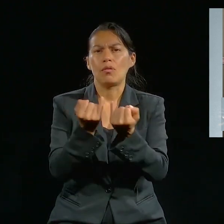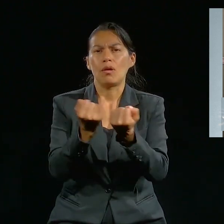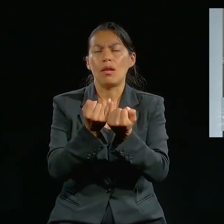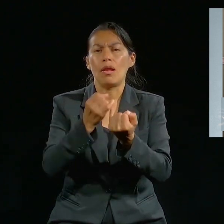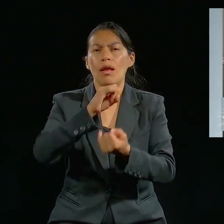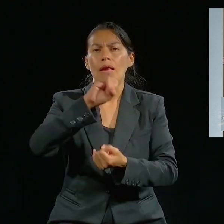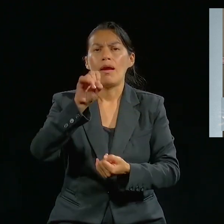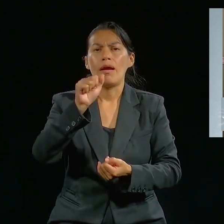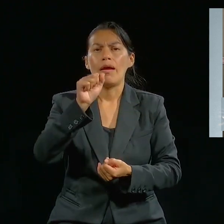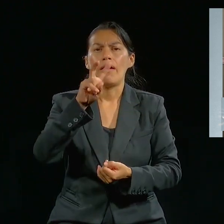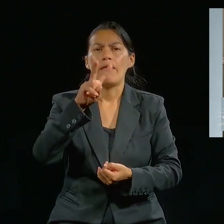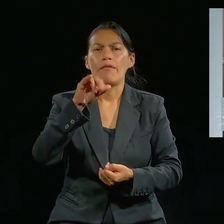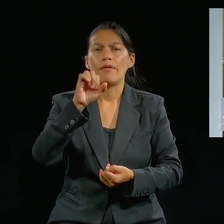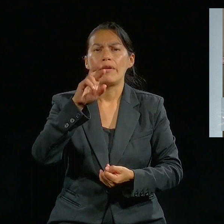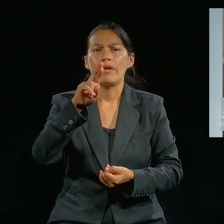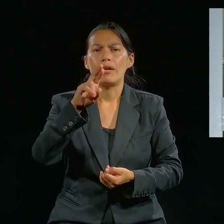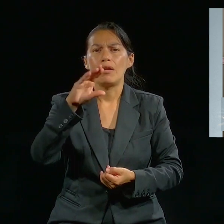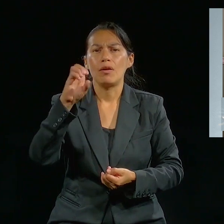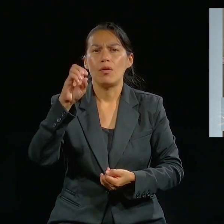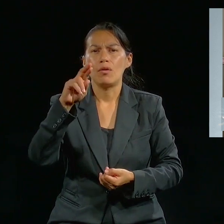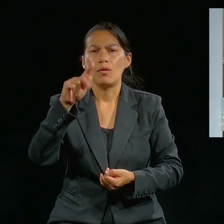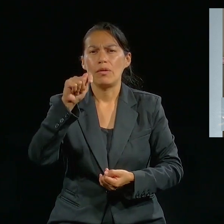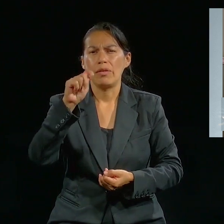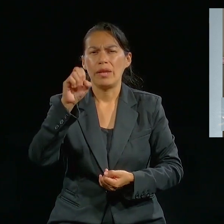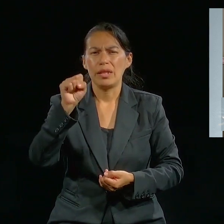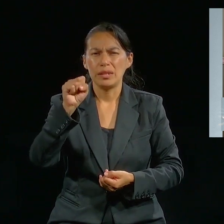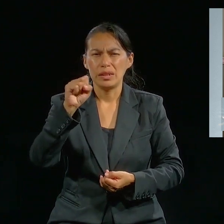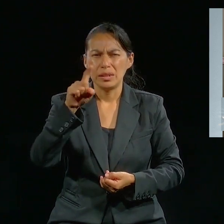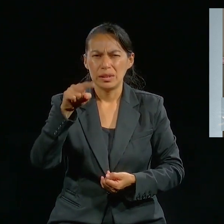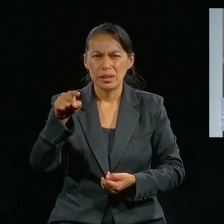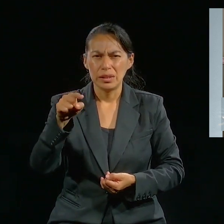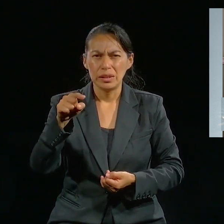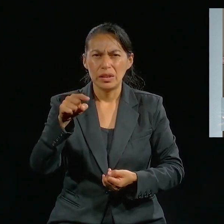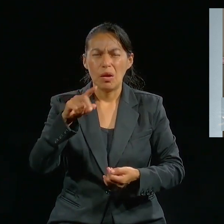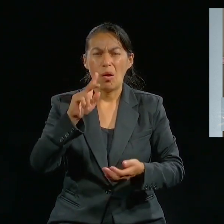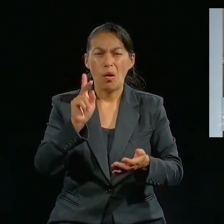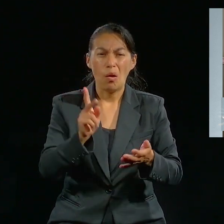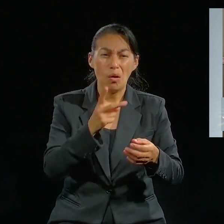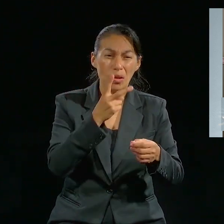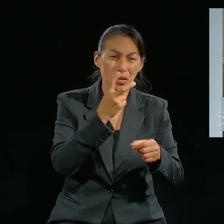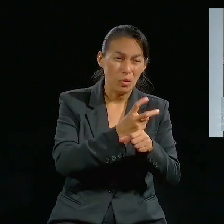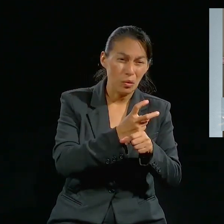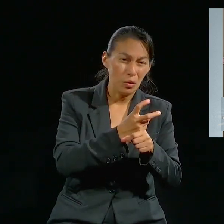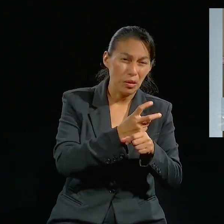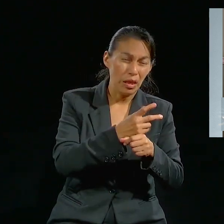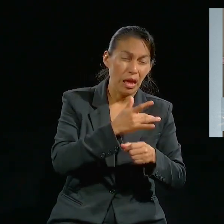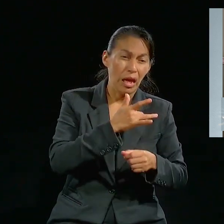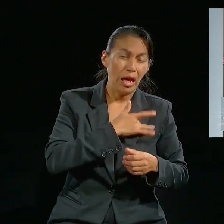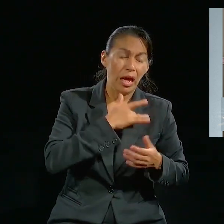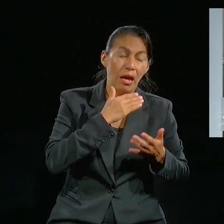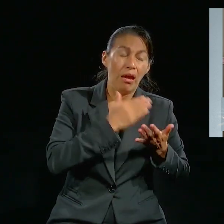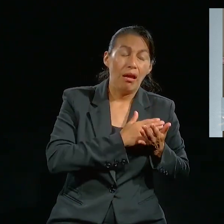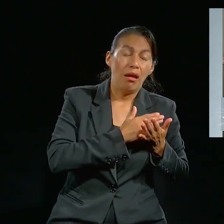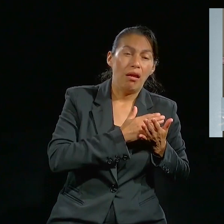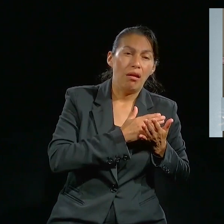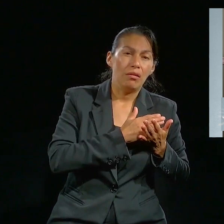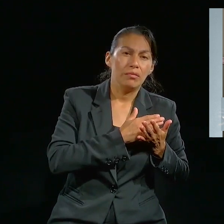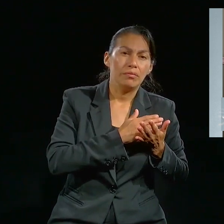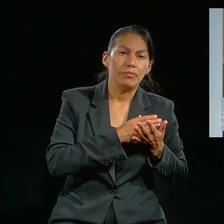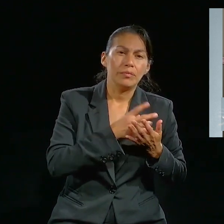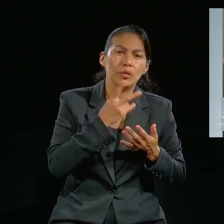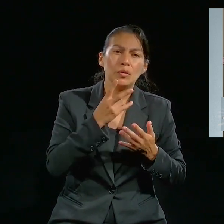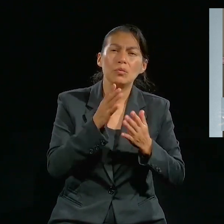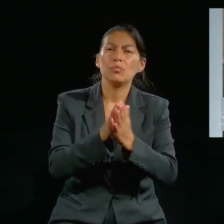Cortés tuvo su segundo infarto y él me escribe una nota diciendo